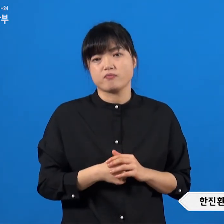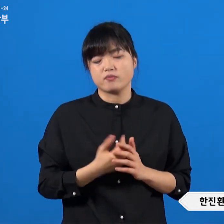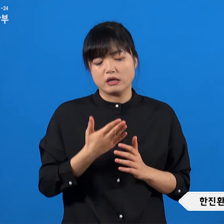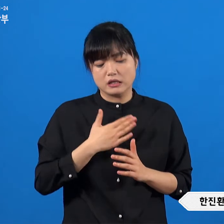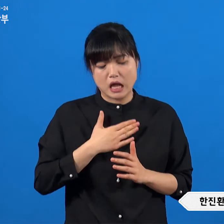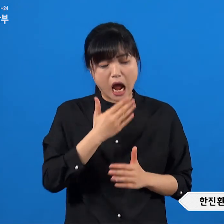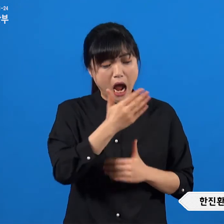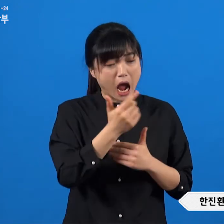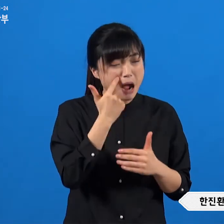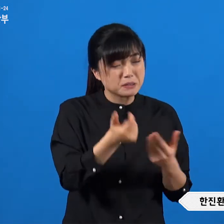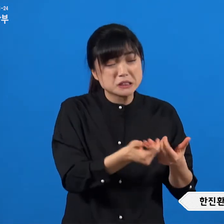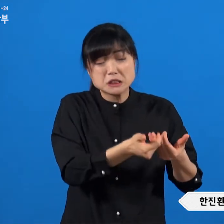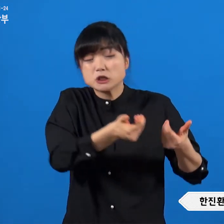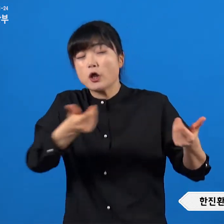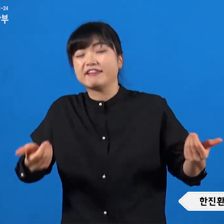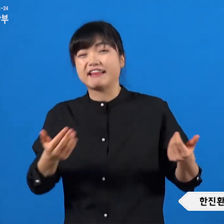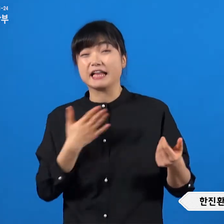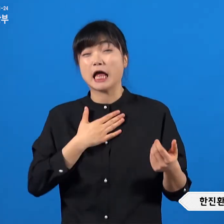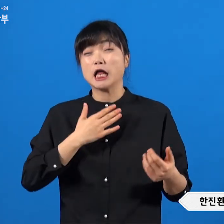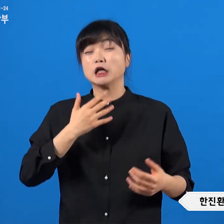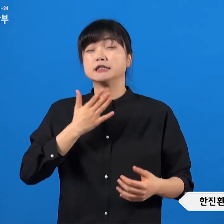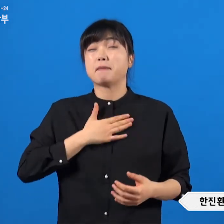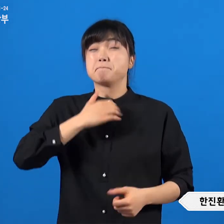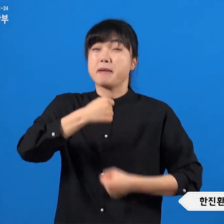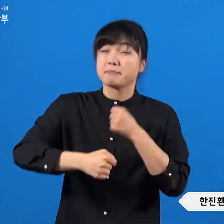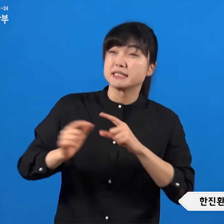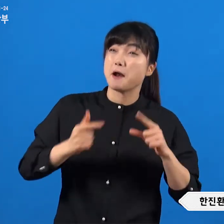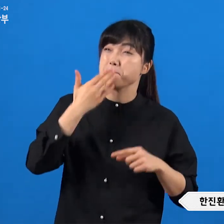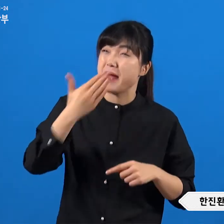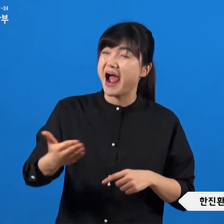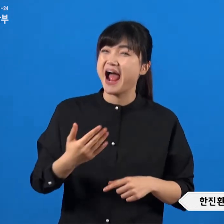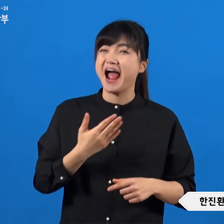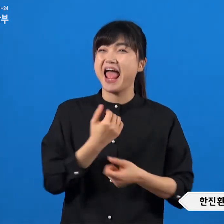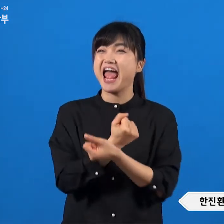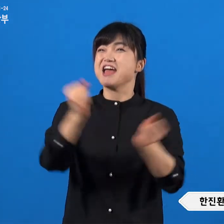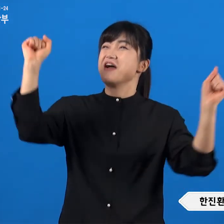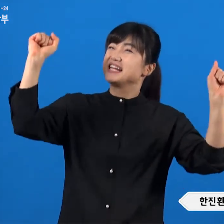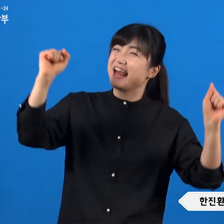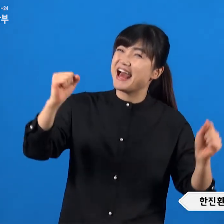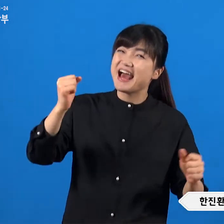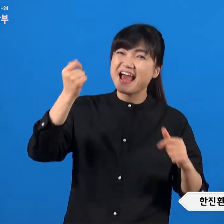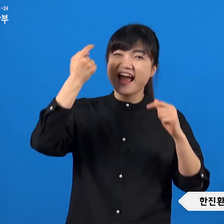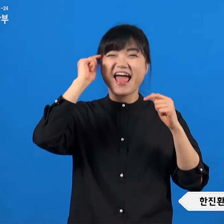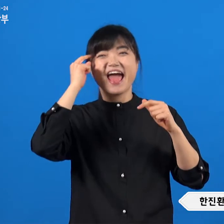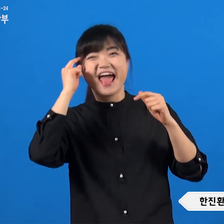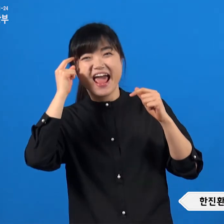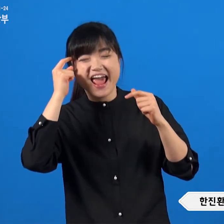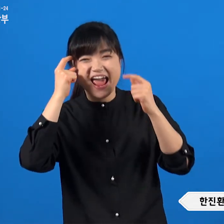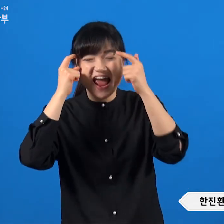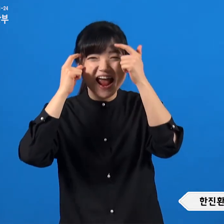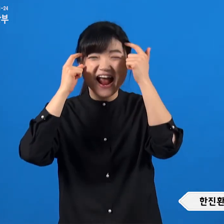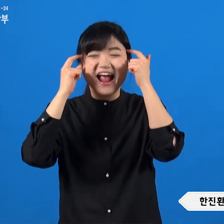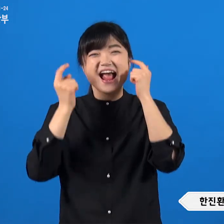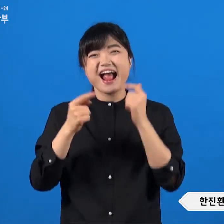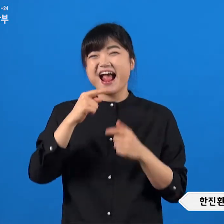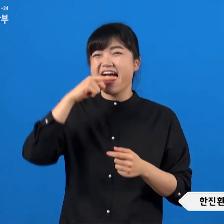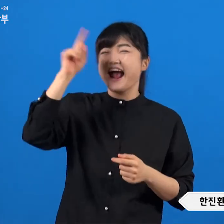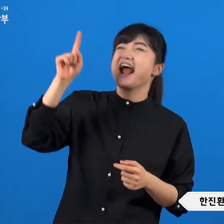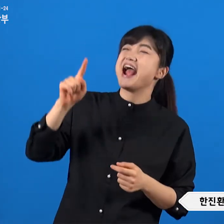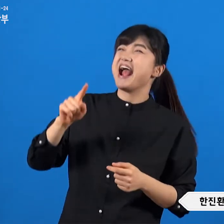아버지에게서 벗어났다, 내가 이제 주인이다, 아무리 그렇게 잘난 체하고